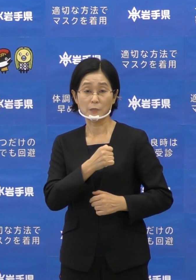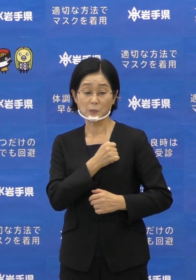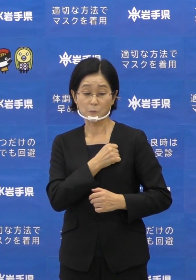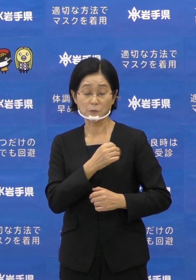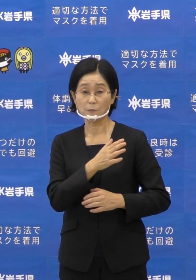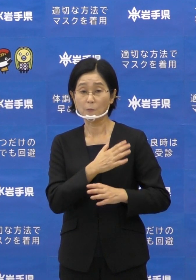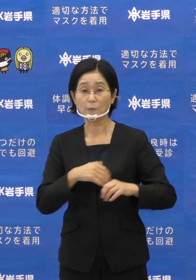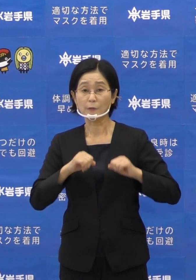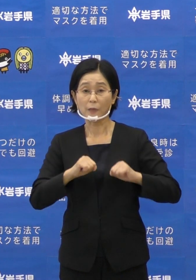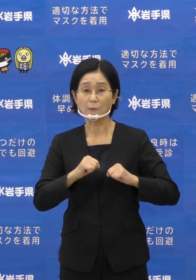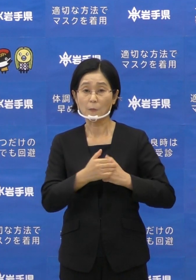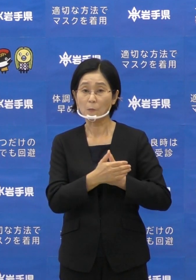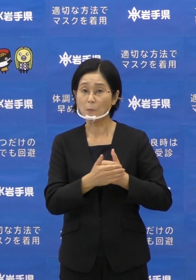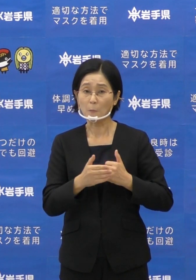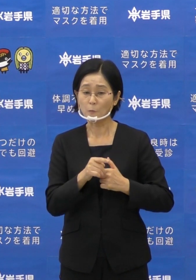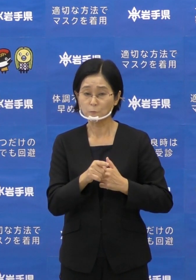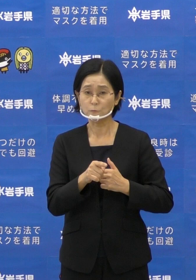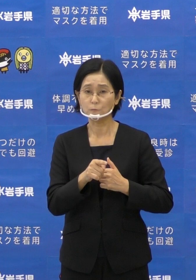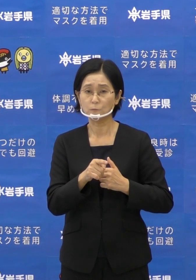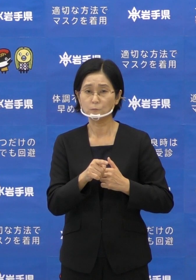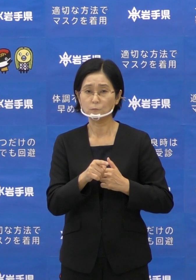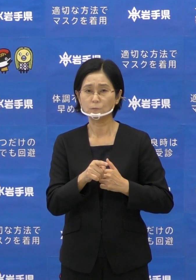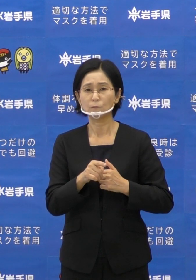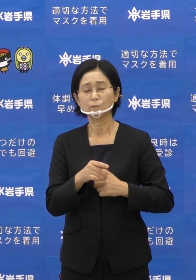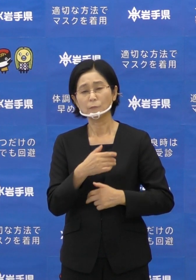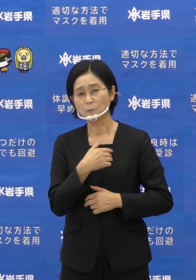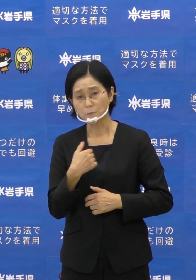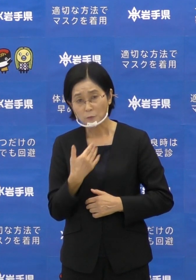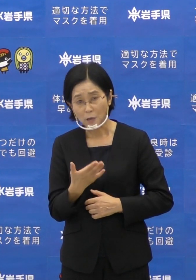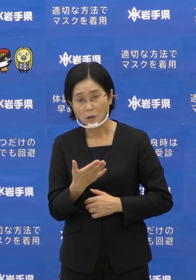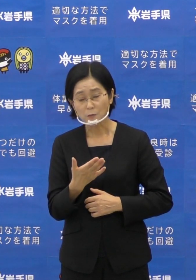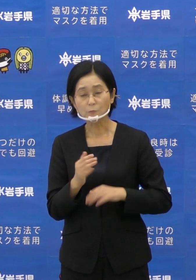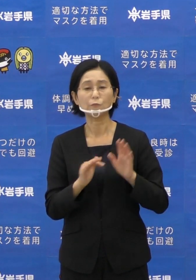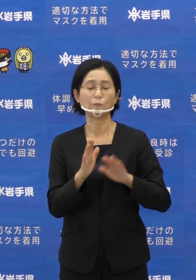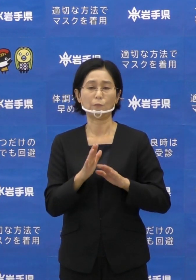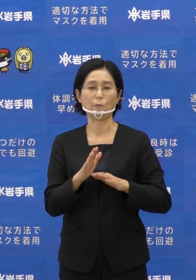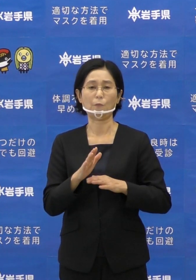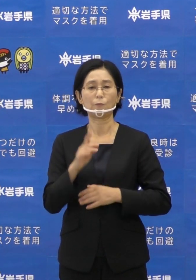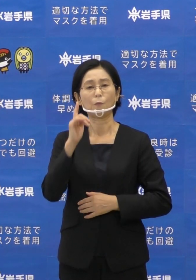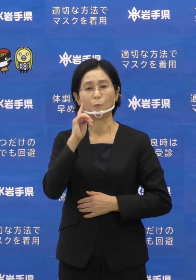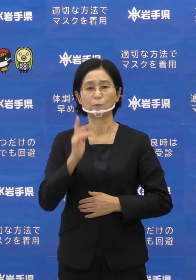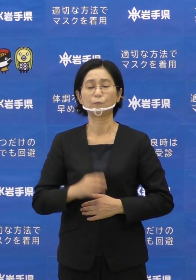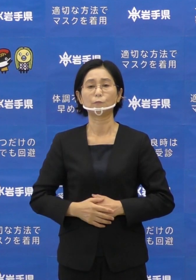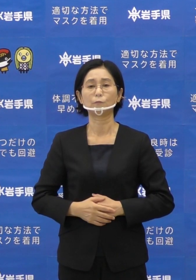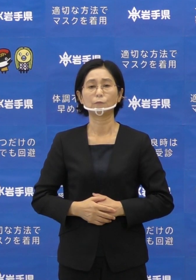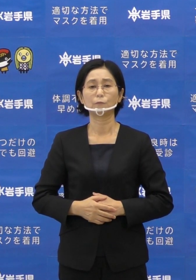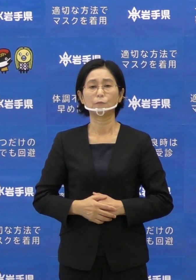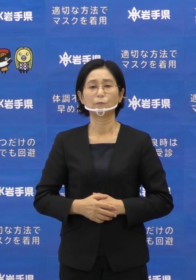を今のままで守れるのかということだと思います。